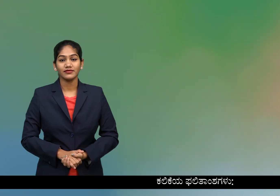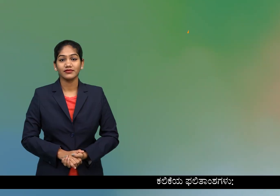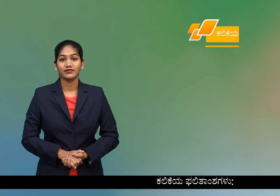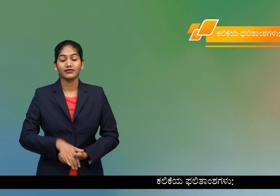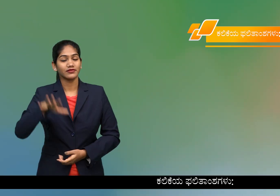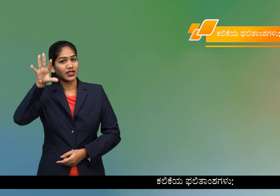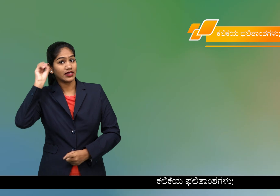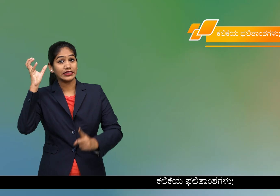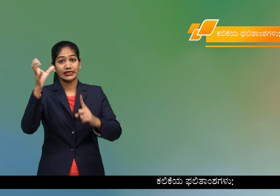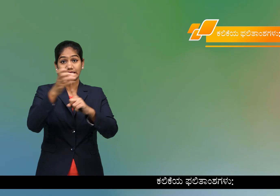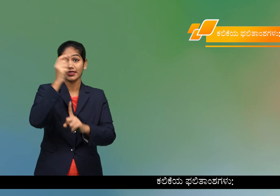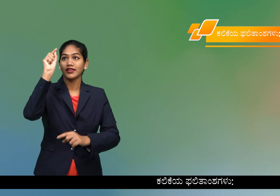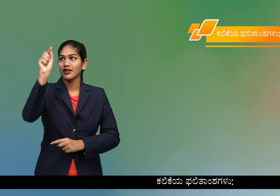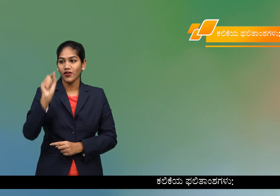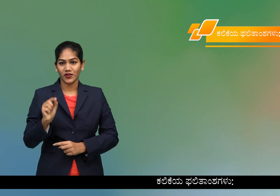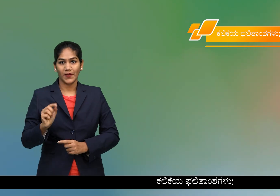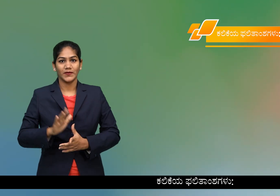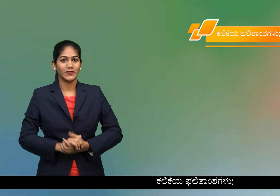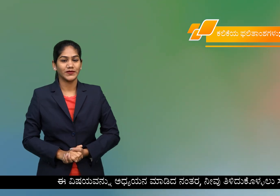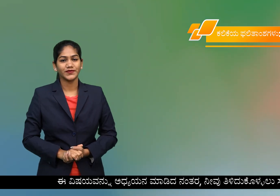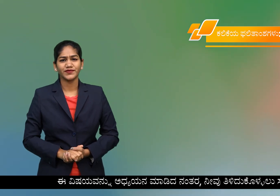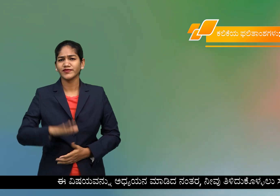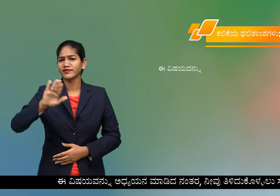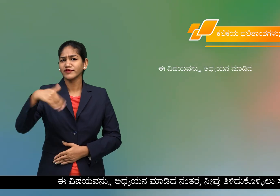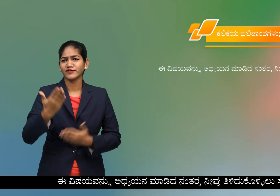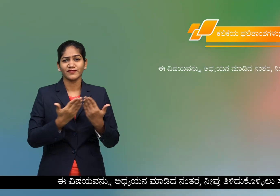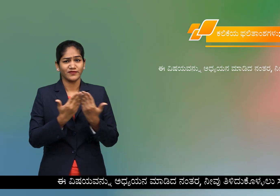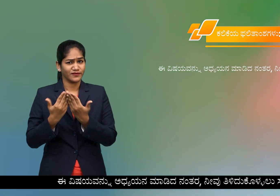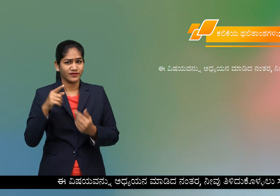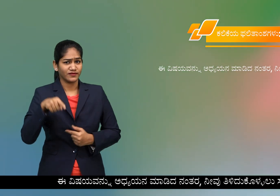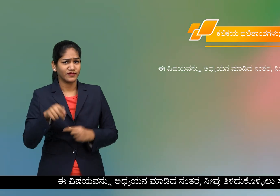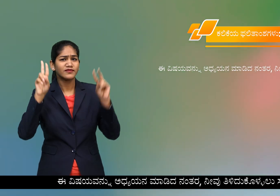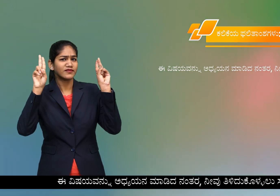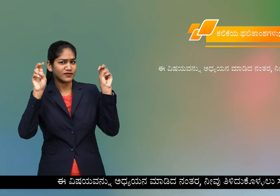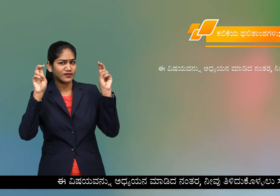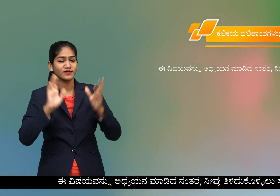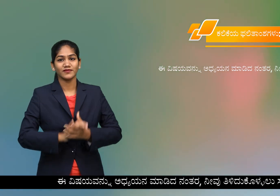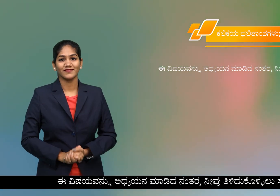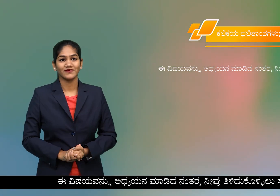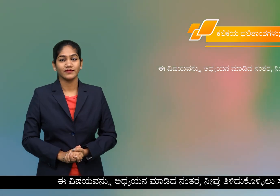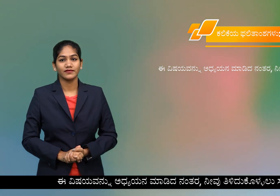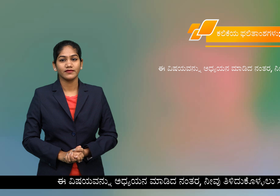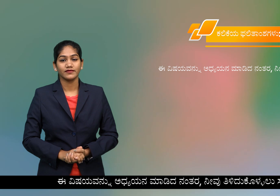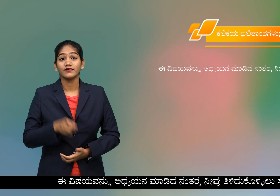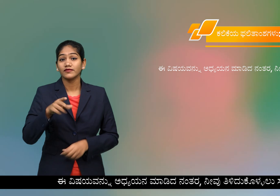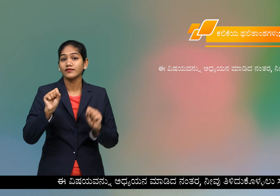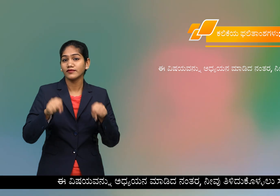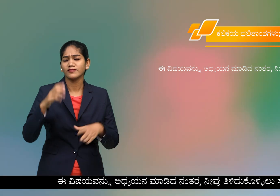ಕಲಿಕೆಯ ಫಲಿತಾಂಶಗಳು. ಈ ವಿಷಯವನ್ನು ಅಧ್ಯಯನ ಮಾಡಿದ ನಂತರ ನೀವು ತಿಳಿದುಕೊಳ್ಳಲು ಸಾಧ್ಯವಾಗುತ್ತದೆ.